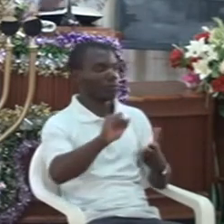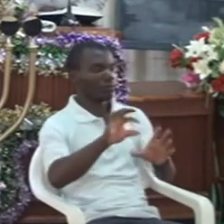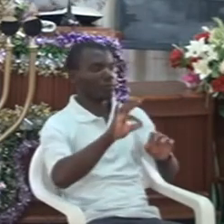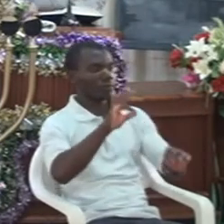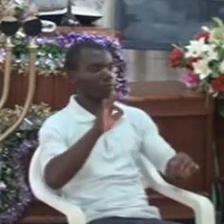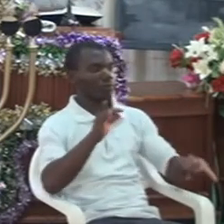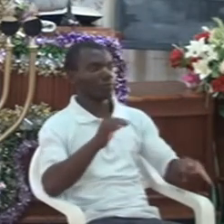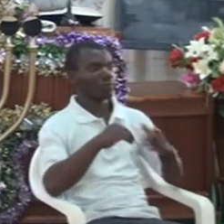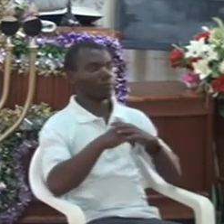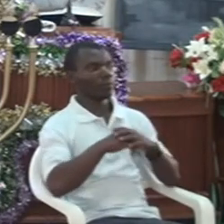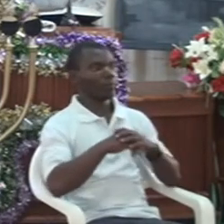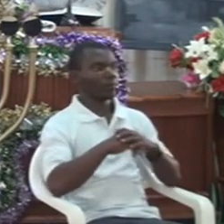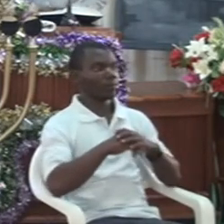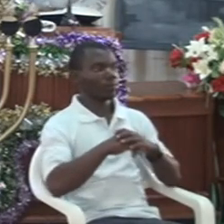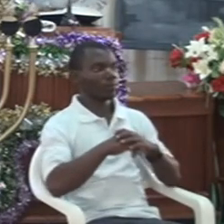Saint-Esprit.